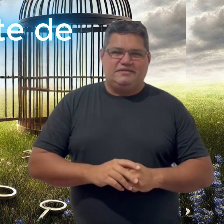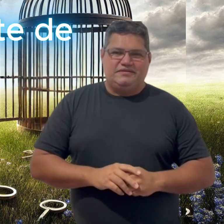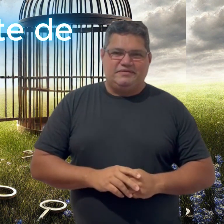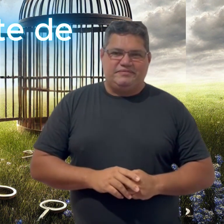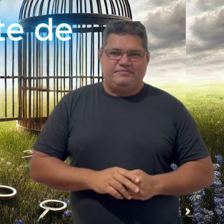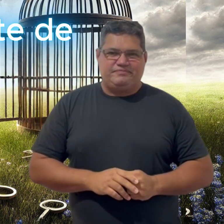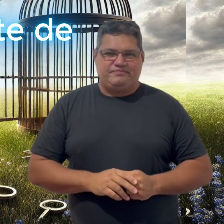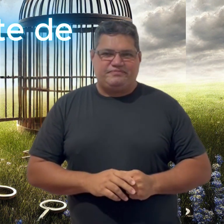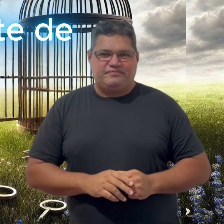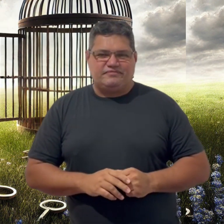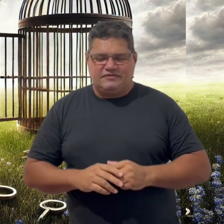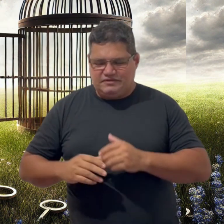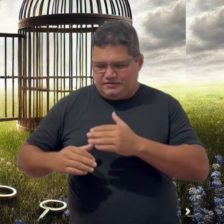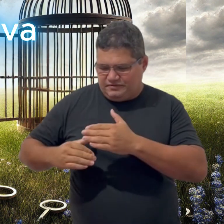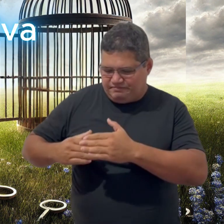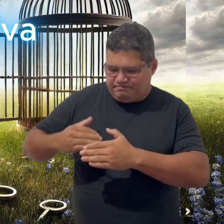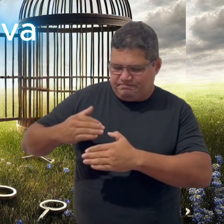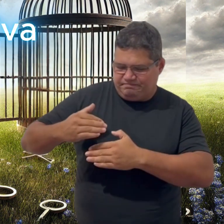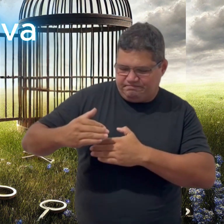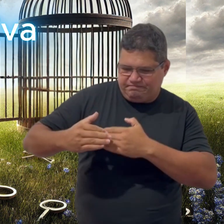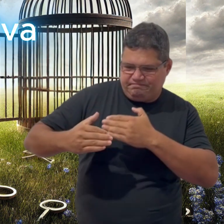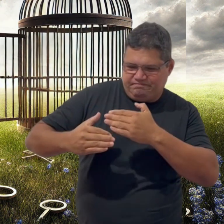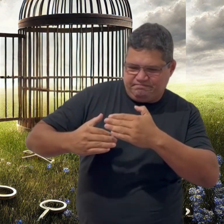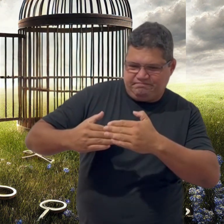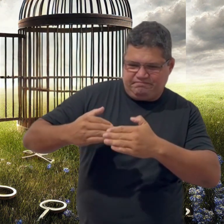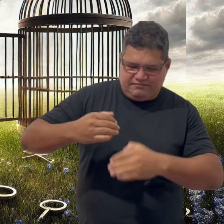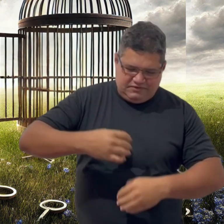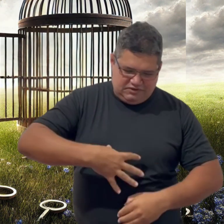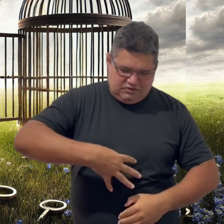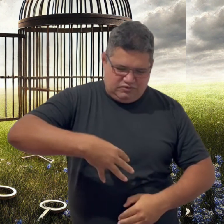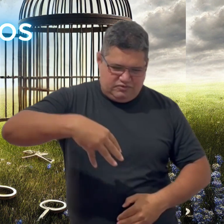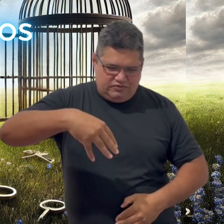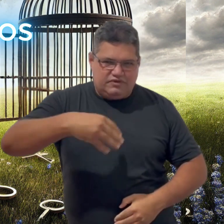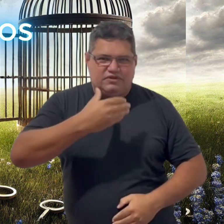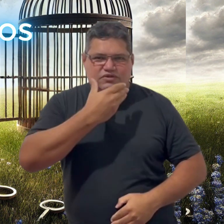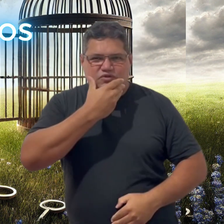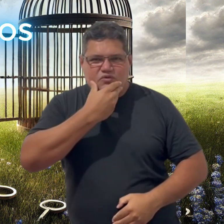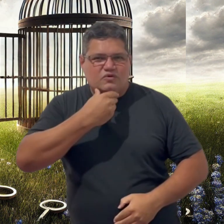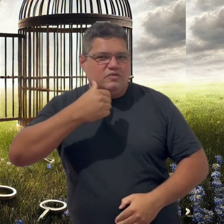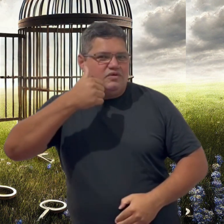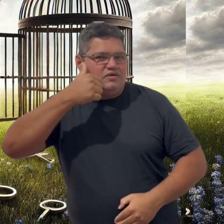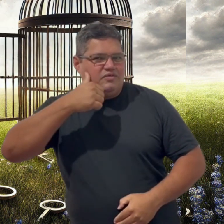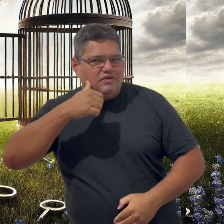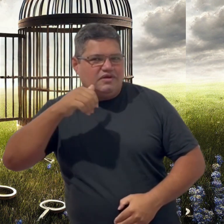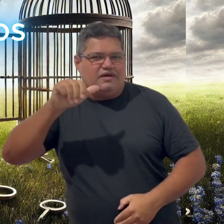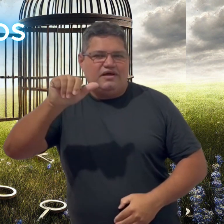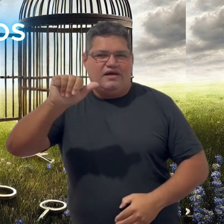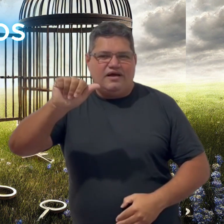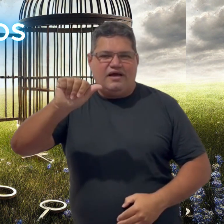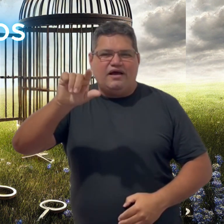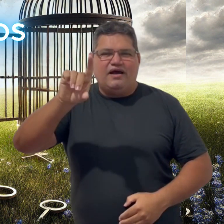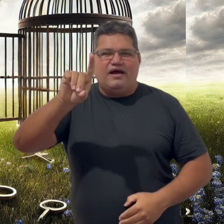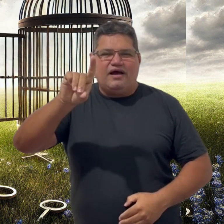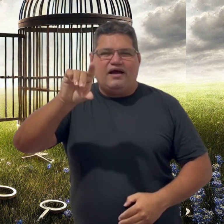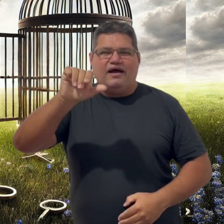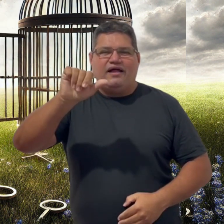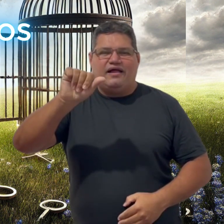como descendente de Adão e Eva, que somos,